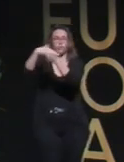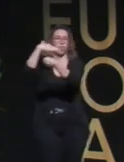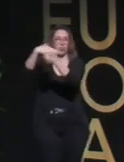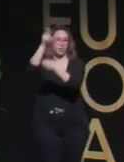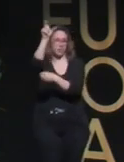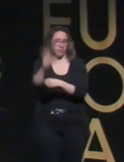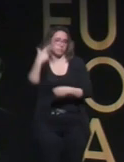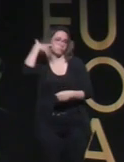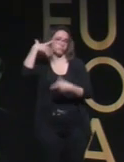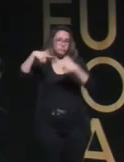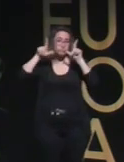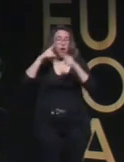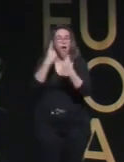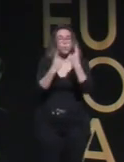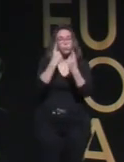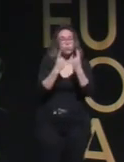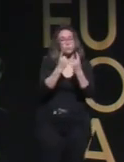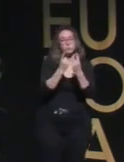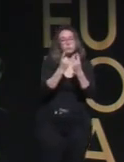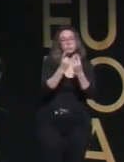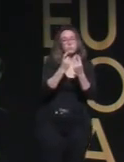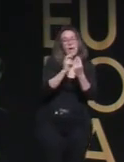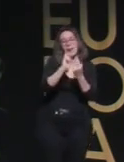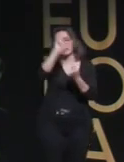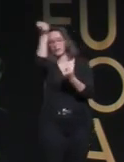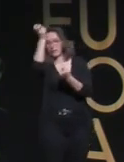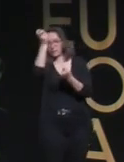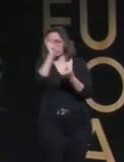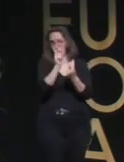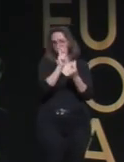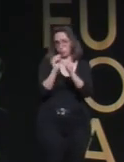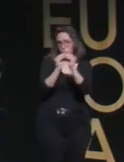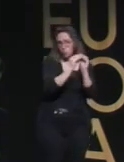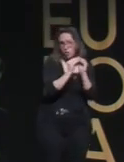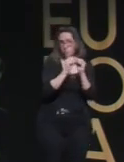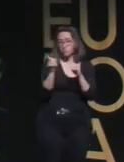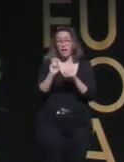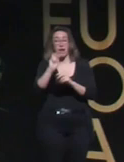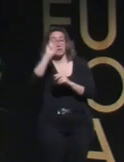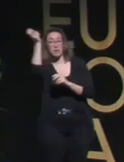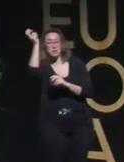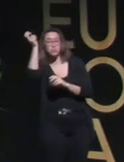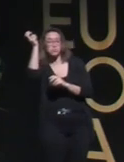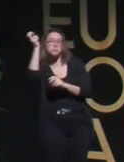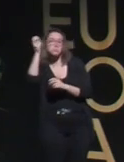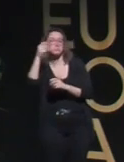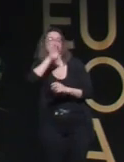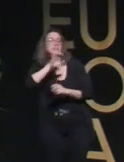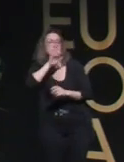no verdaderos. Y entonces esos yo alternativos que han creado son mucho más interesantes que los reales. Y lo que les pasa a muchos de nuestros hijos o